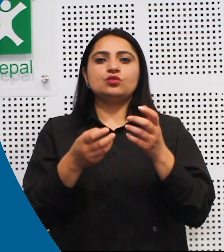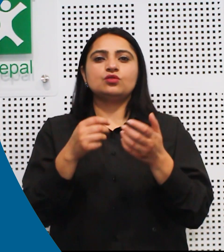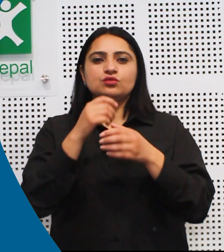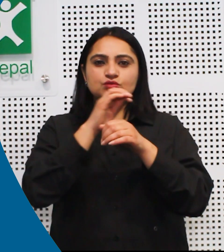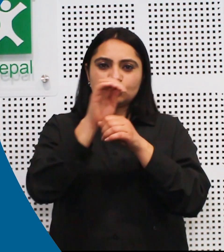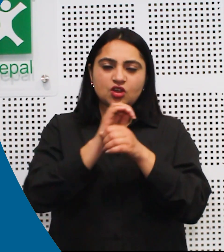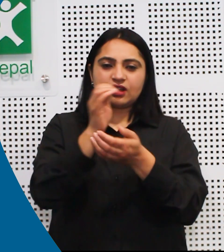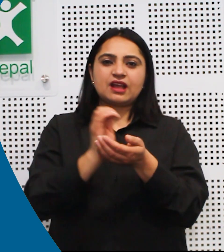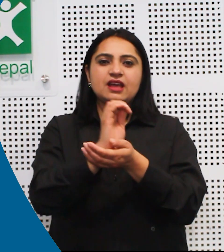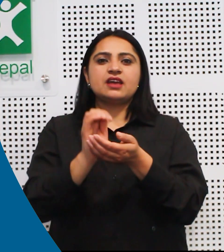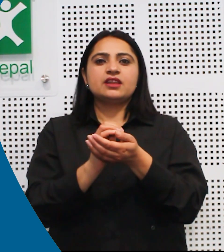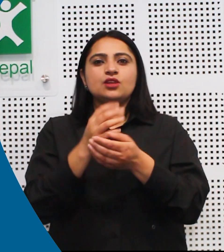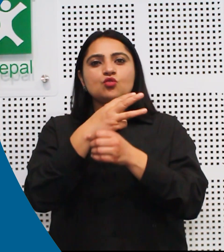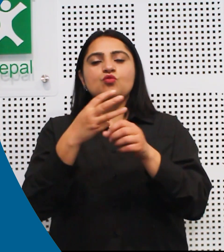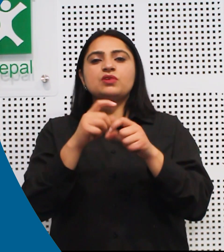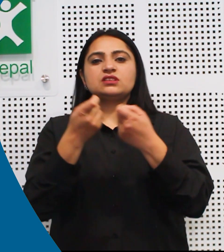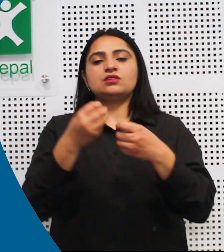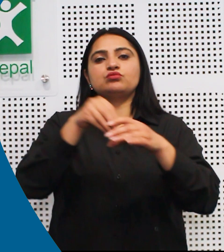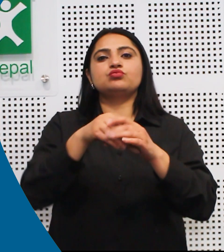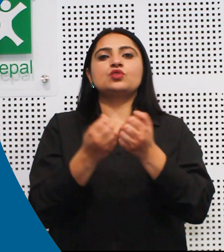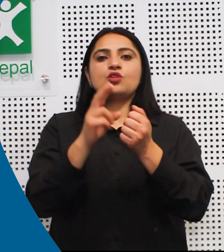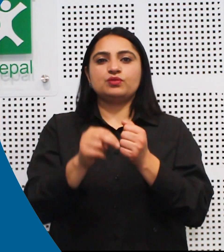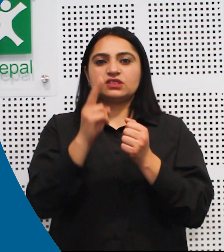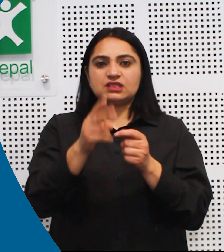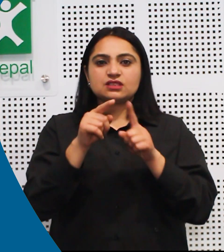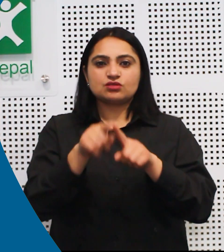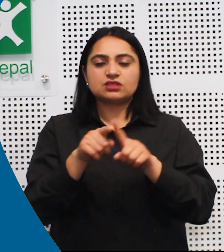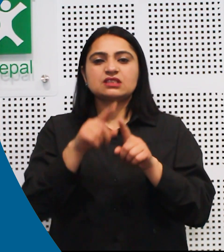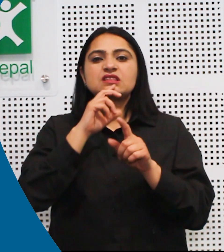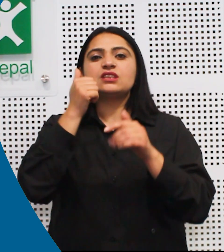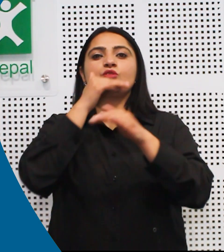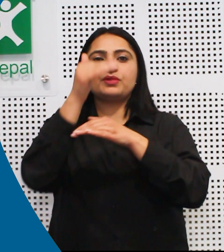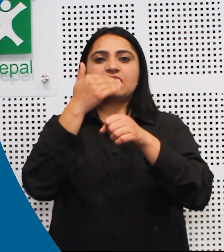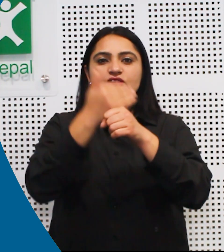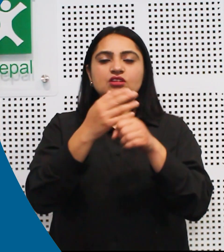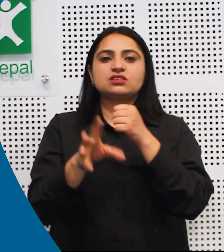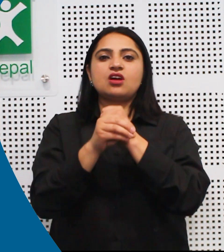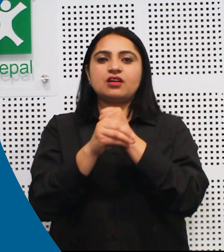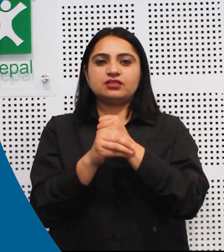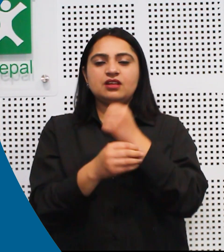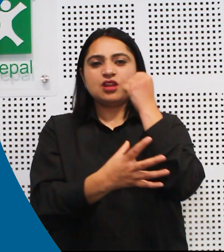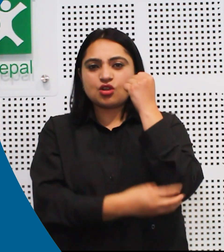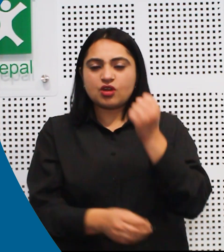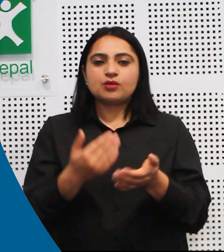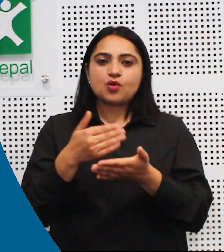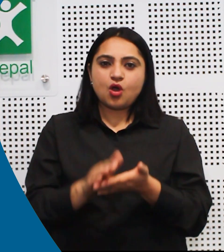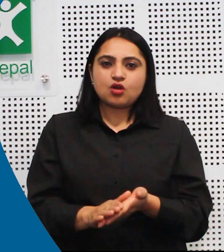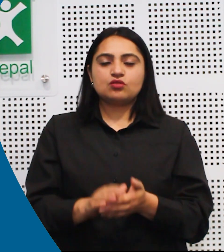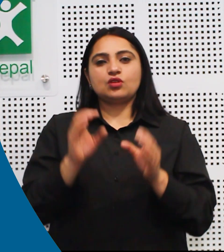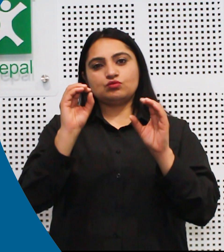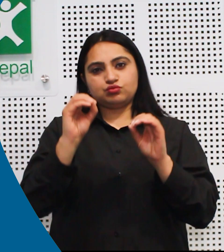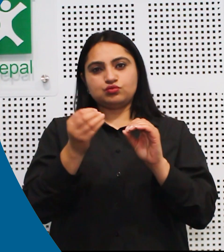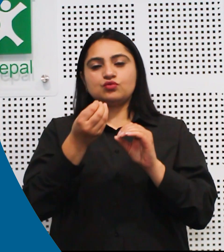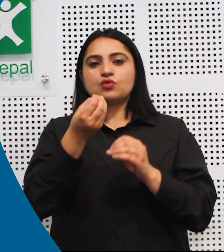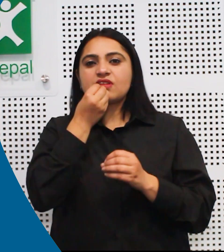सेवा आदि उपक्षेत्र समावेश गर्नुपर्दछ। यसका साथै दिगो विकास लक्ष्य अन्तर्गत गरिबी हटाउनु, शून्य